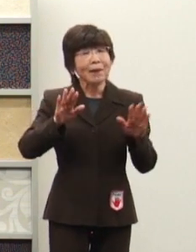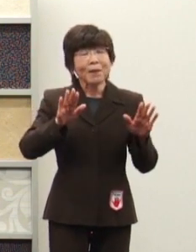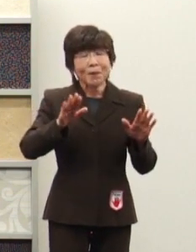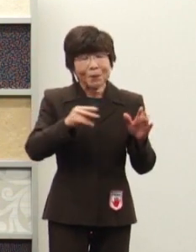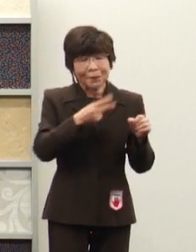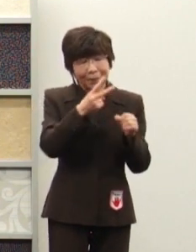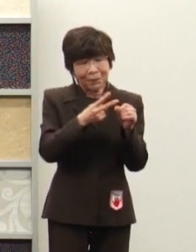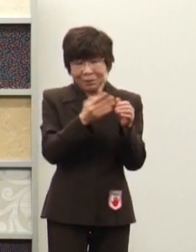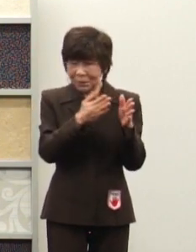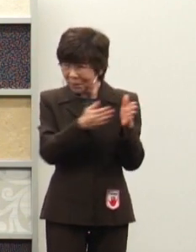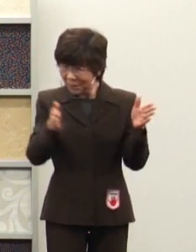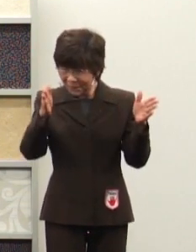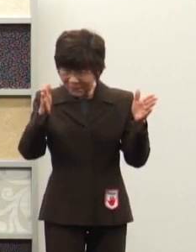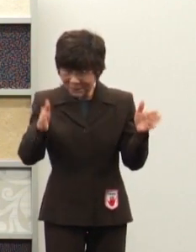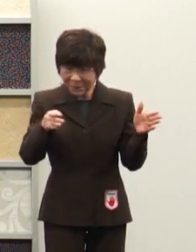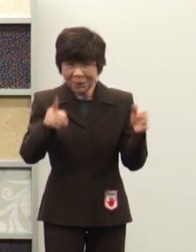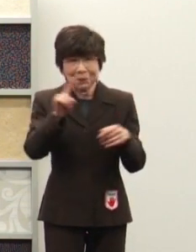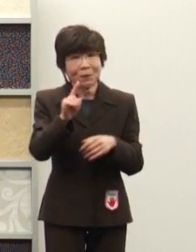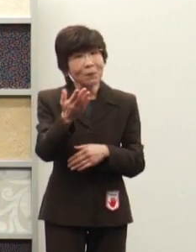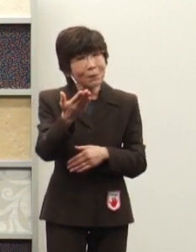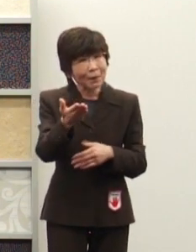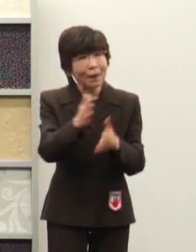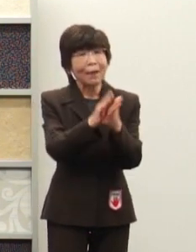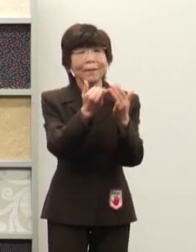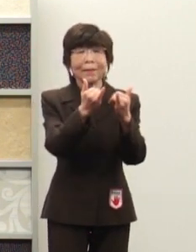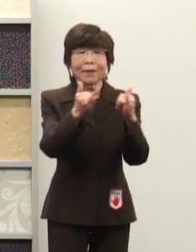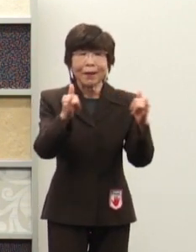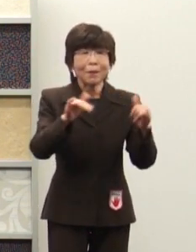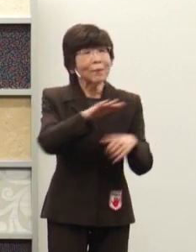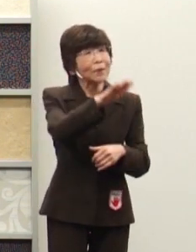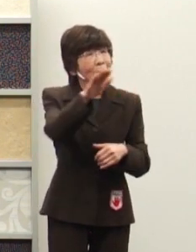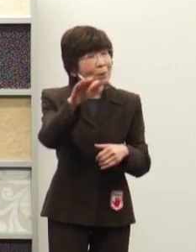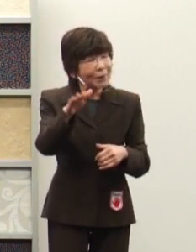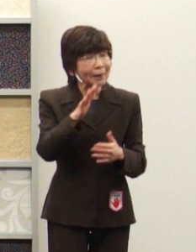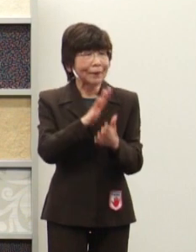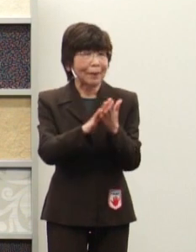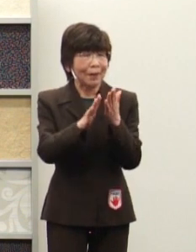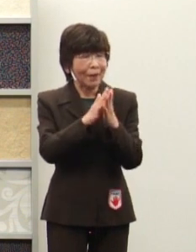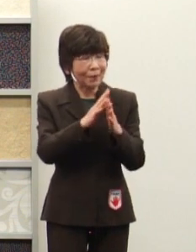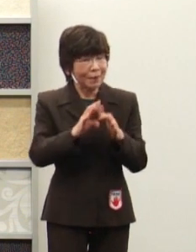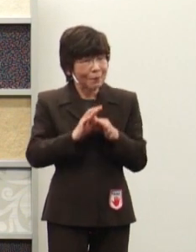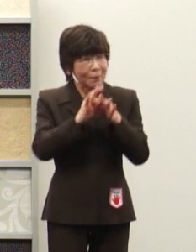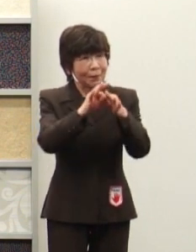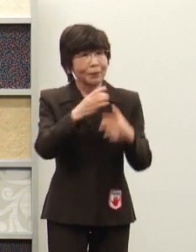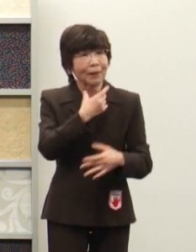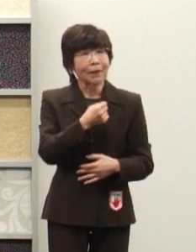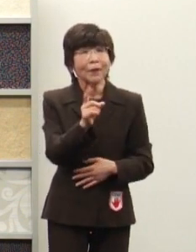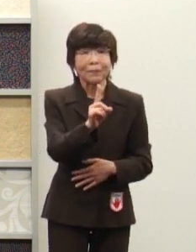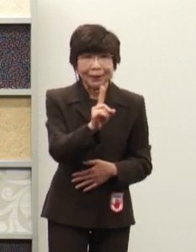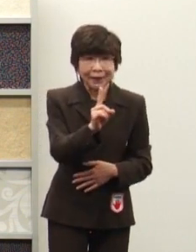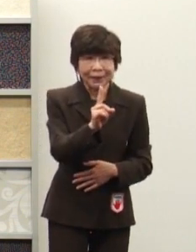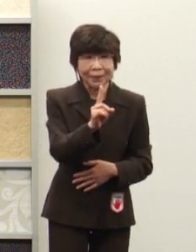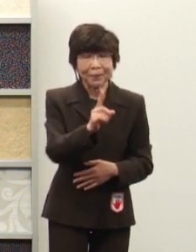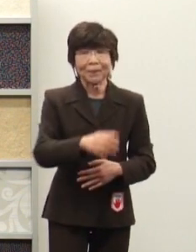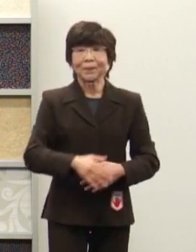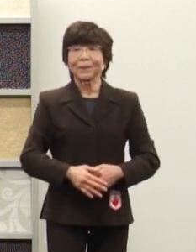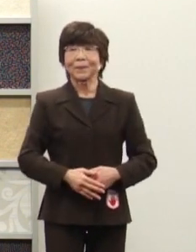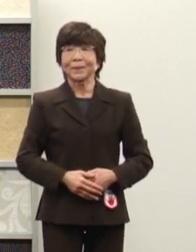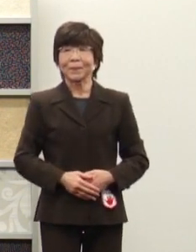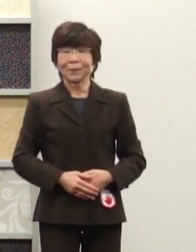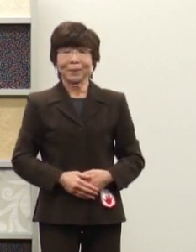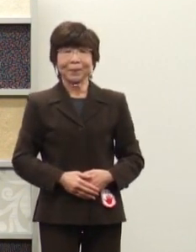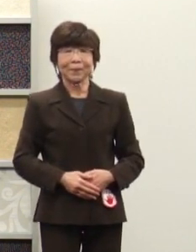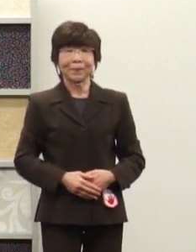間どのように感じているか、また県民の方に今改めて伝えたいこと、呼びかけたいこととあればお願いします。 はい、